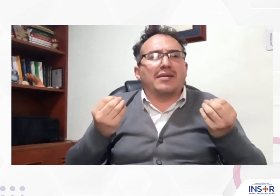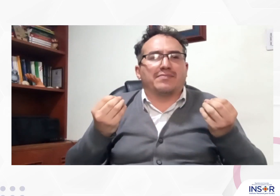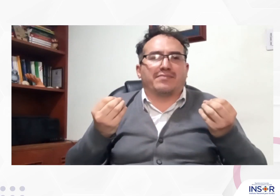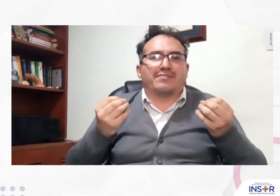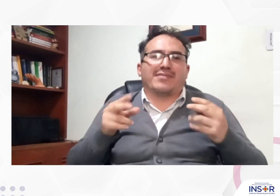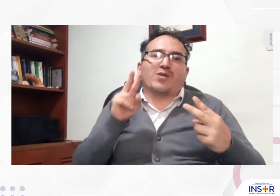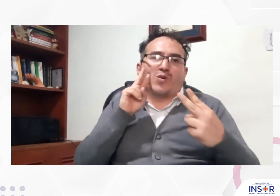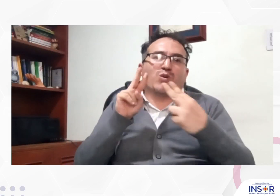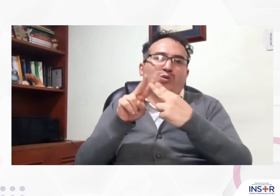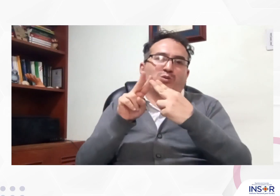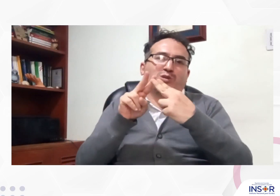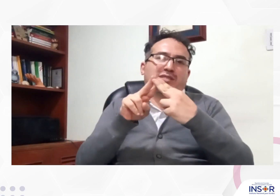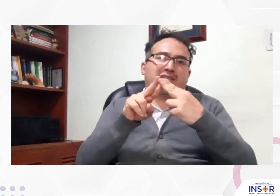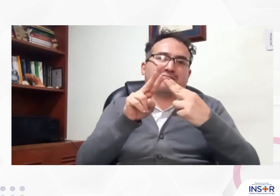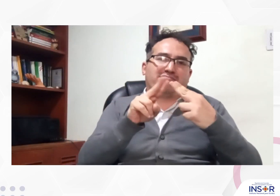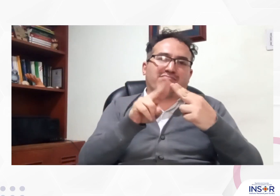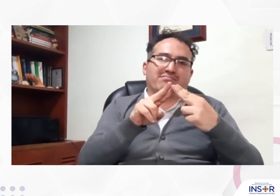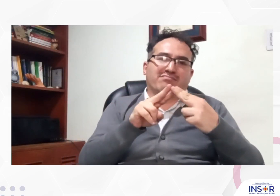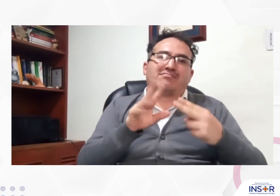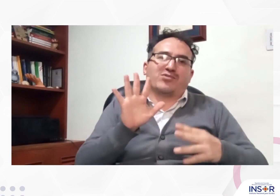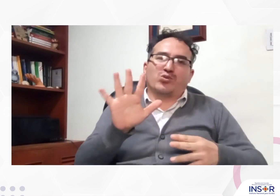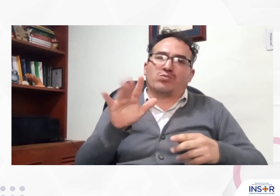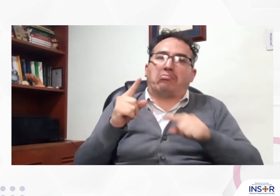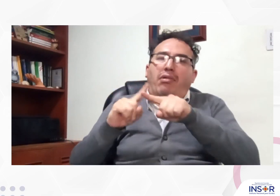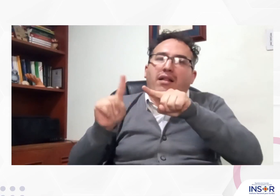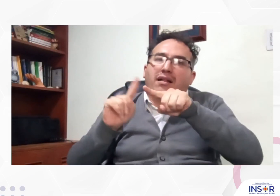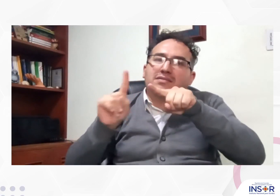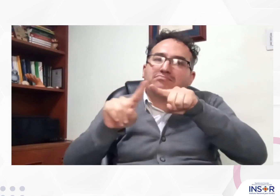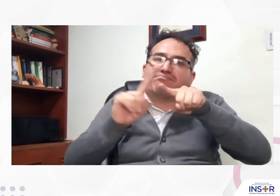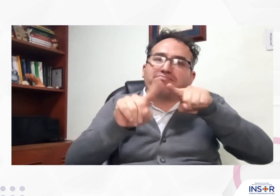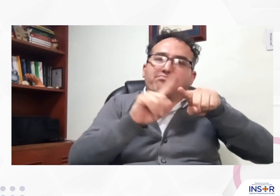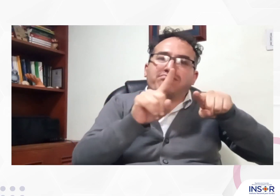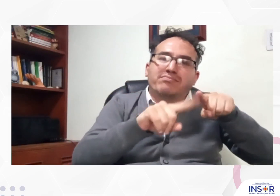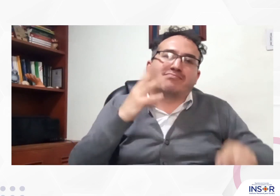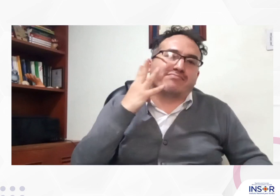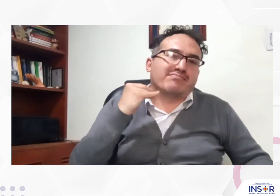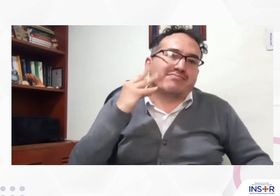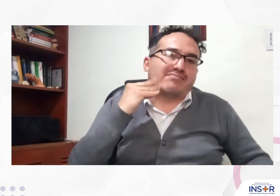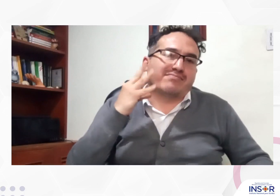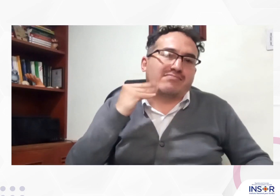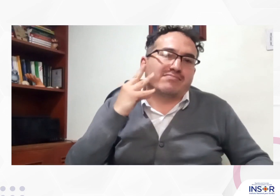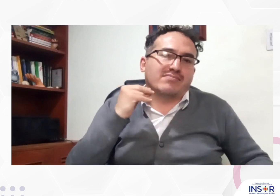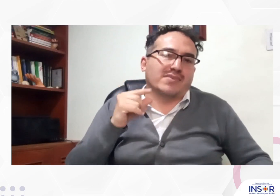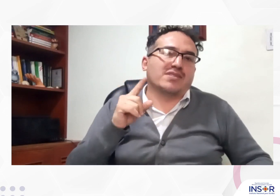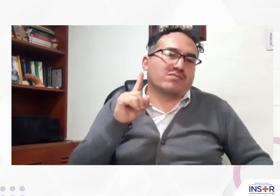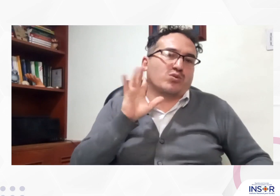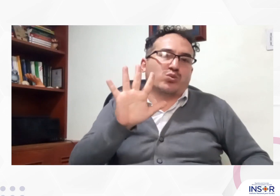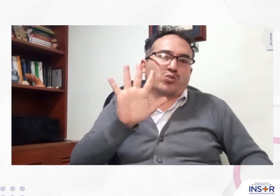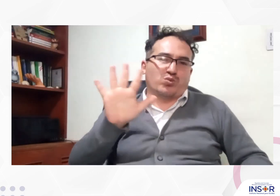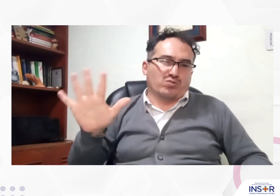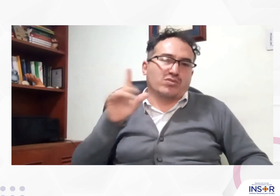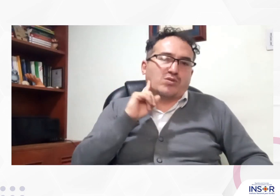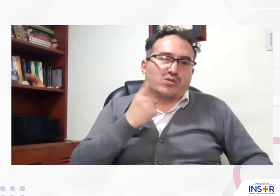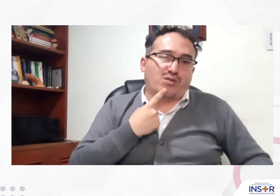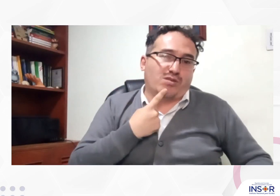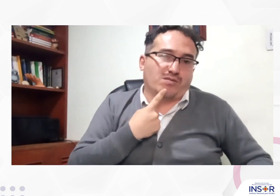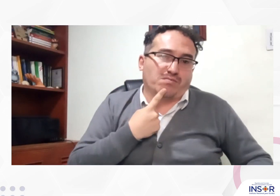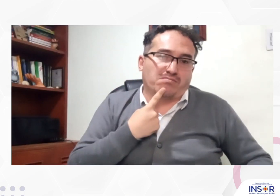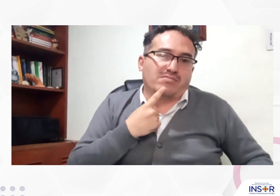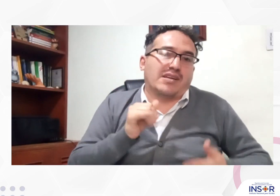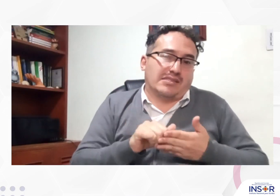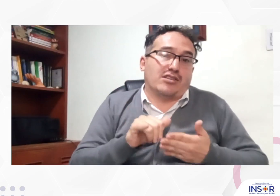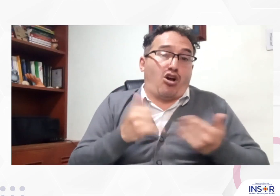estos espacios y que su participación sea conocerse unos con otros dentro de esas